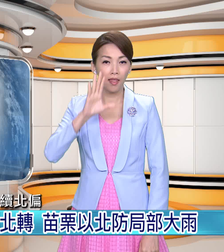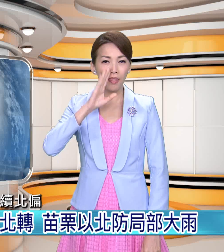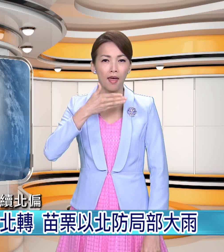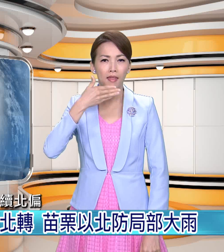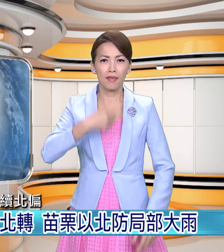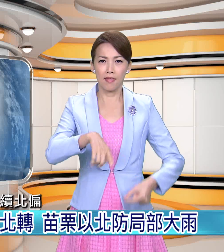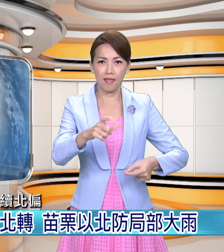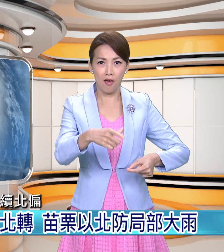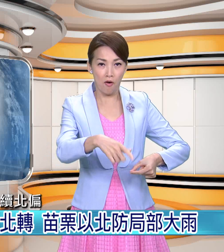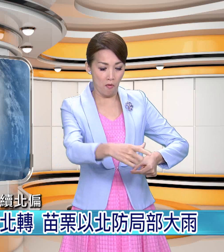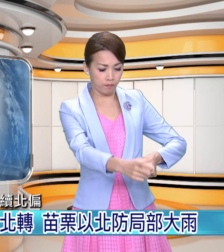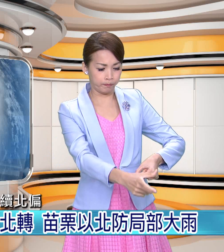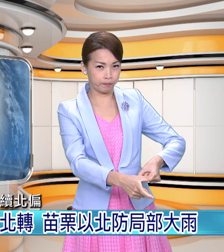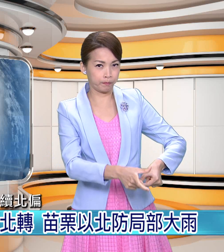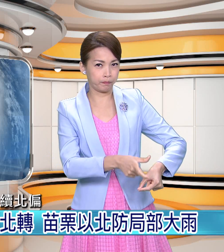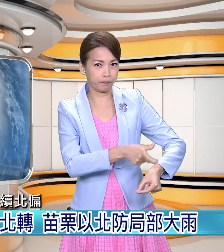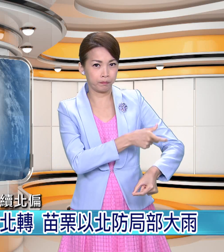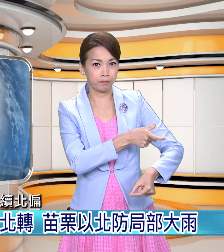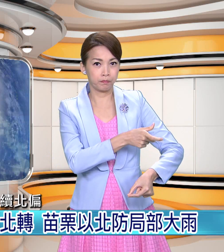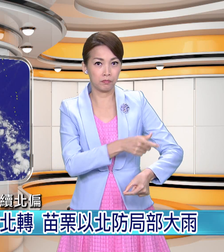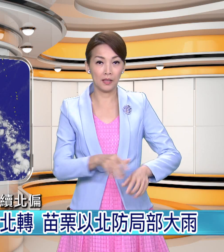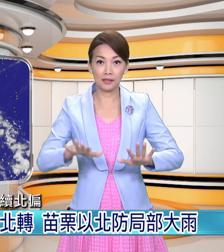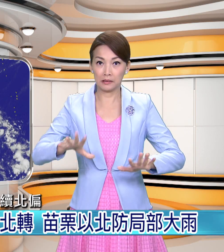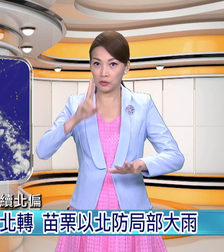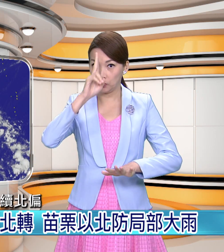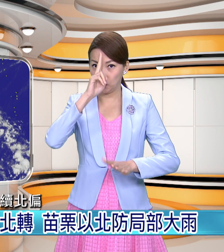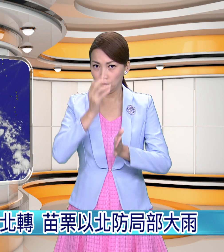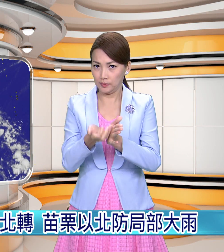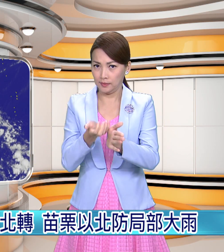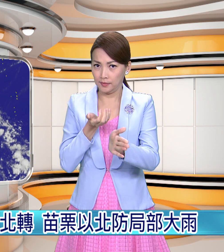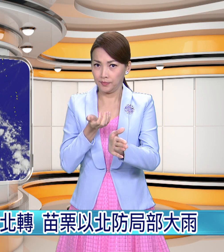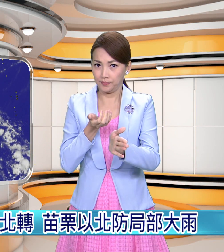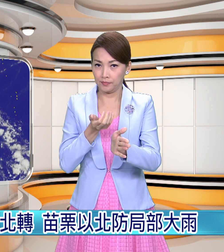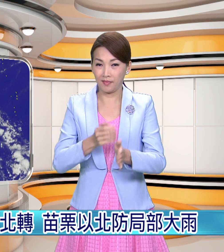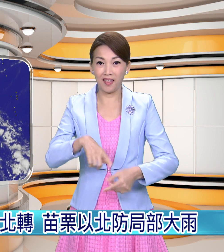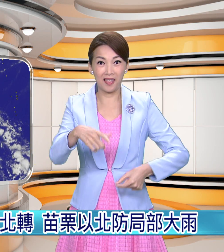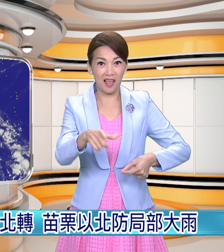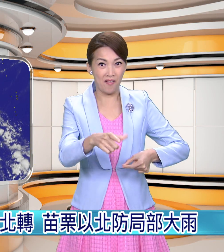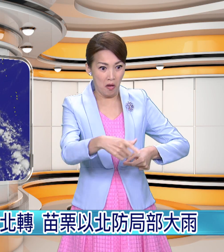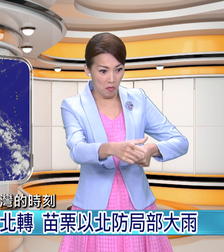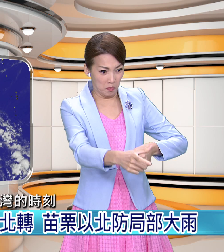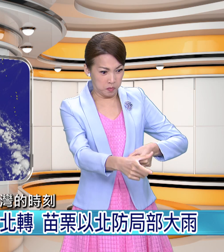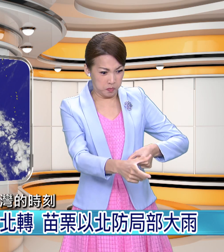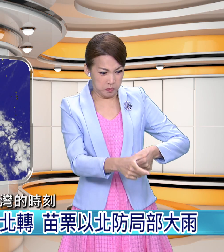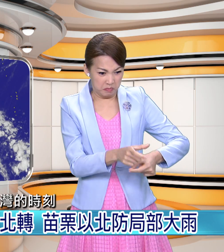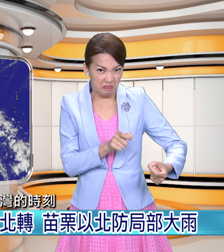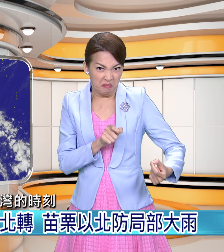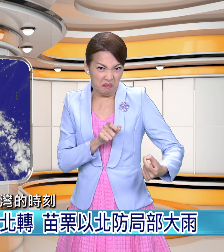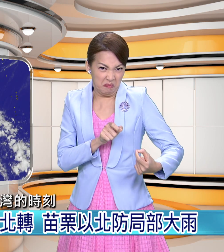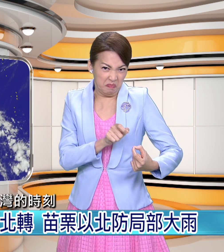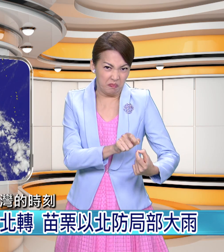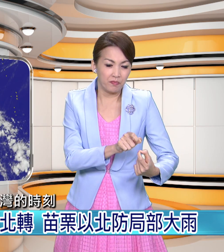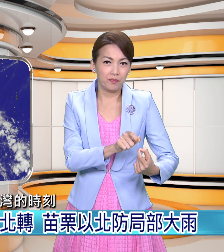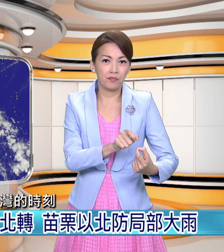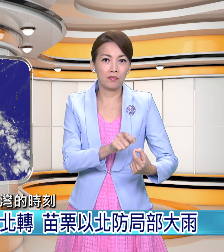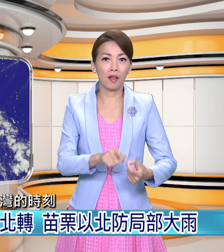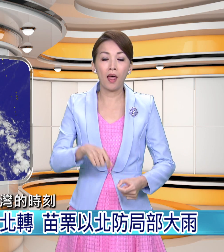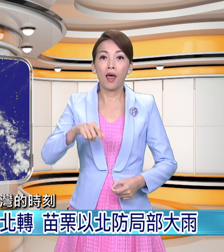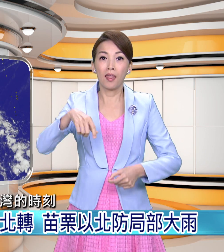泰立颱風路徑持續北偏今天中午以前是泰立最接近臺灣的時刻